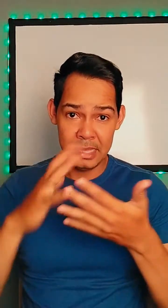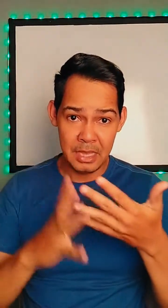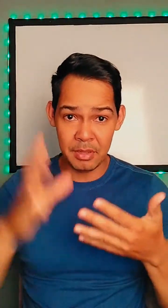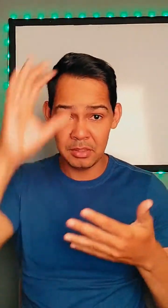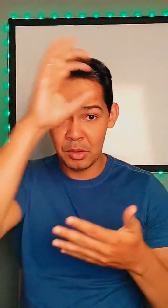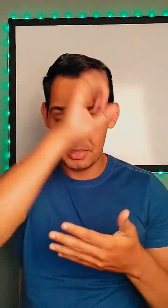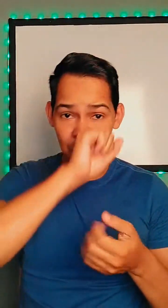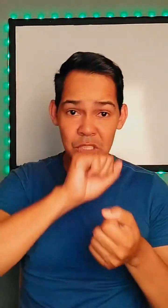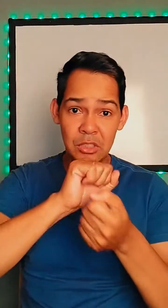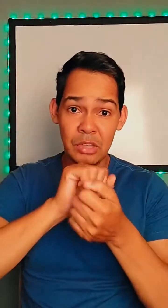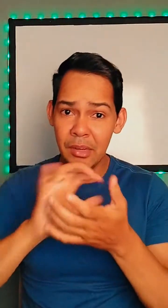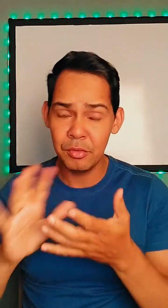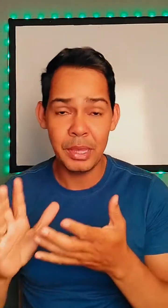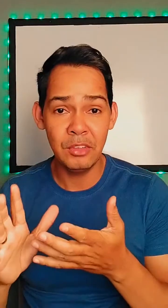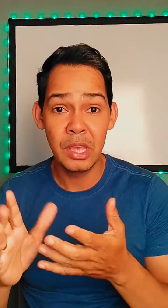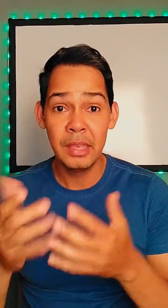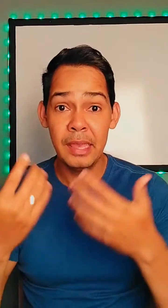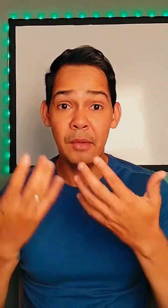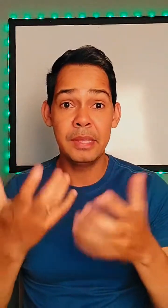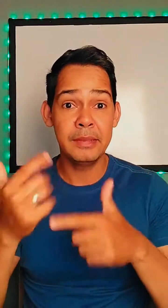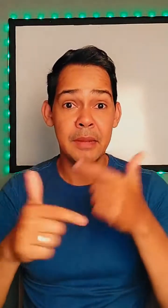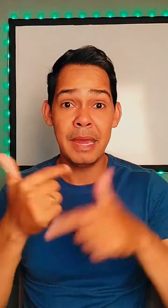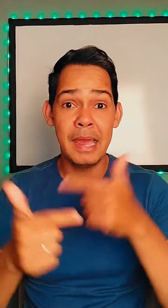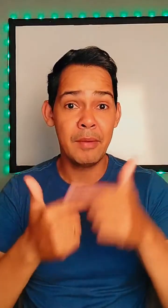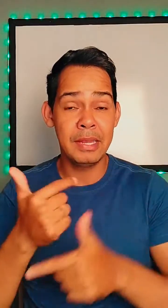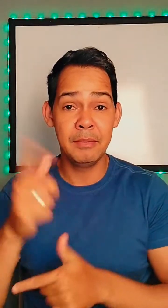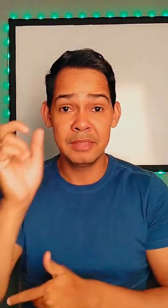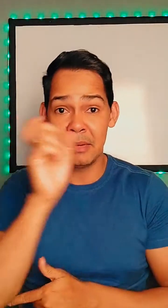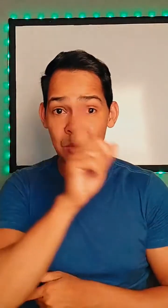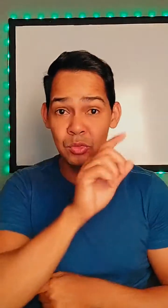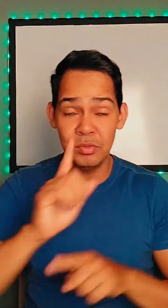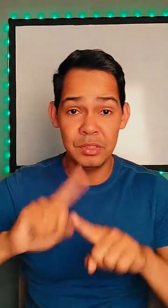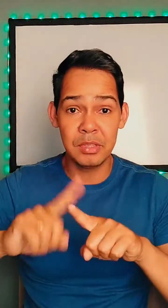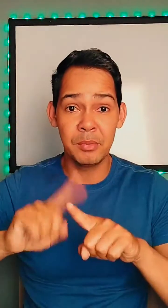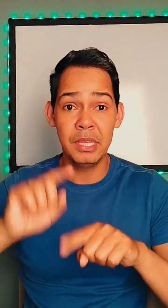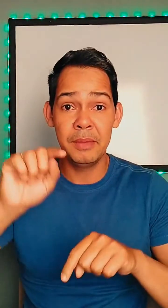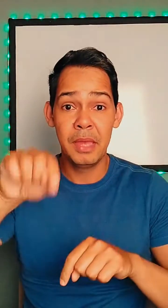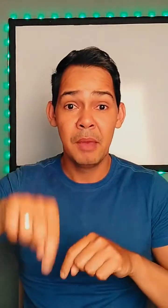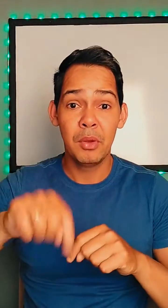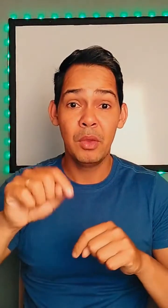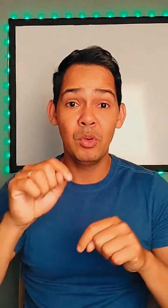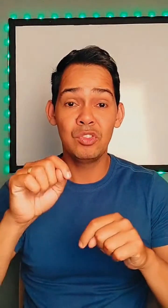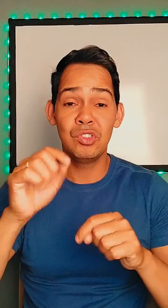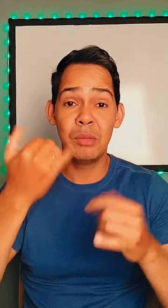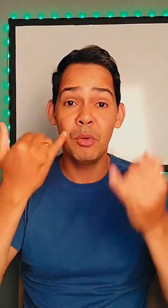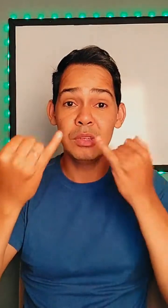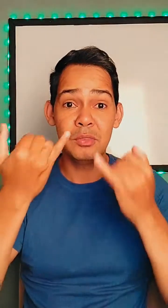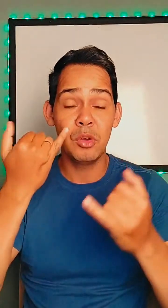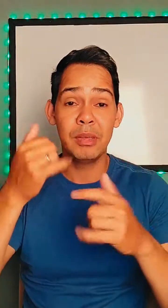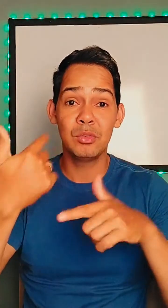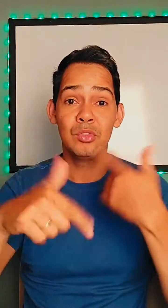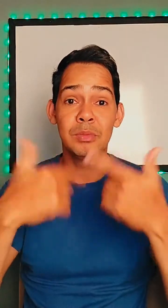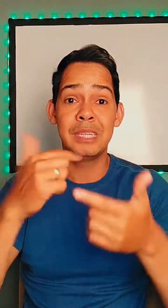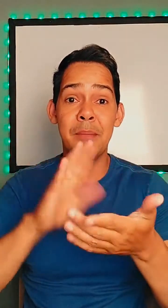Libras, que eu aprendi, eu já era fluente e aí eu queria trabalhar com a Libras e era muito difícil, sabe por quê? Porque hoje a gente tem poucas informações sobre trabalho